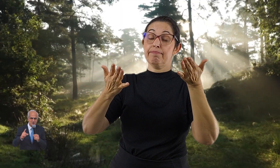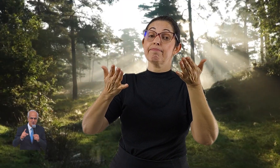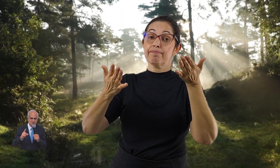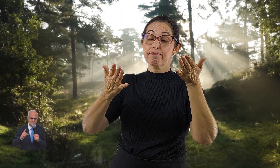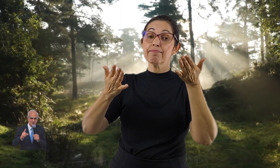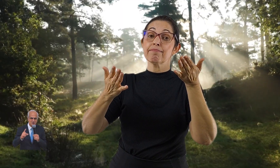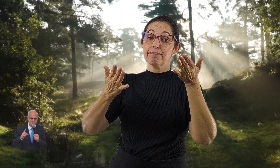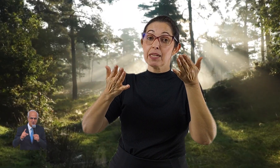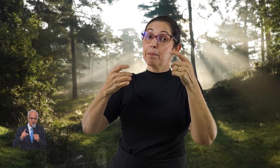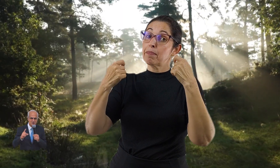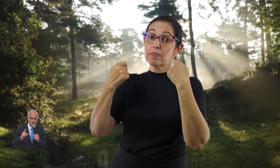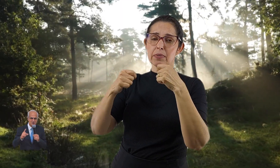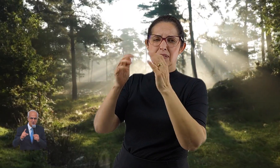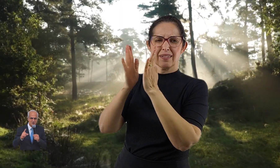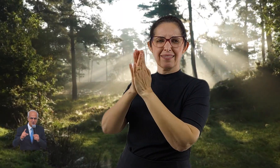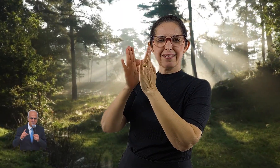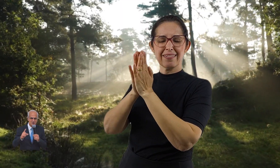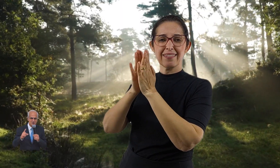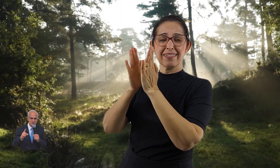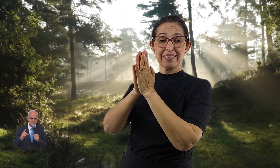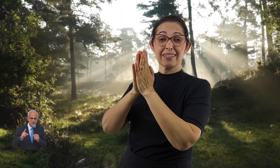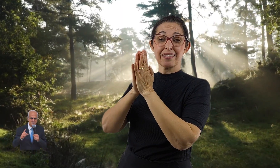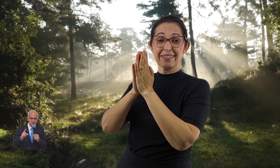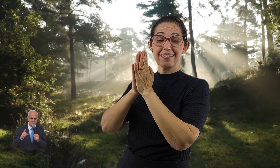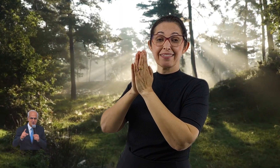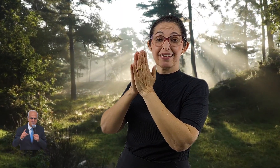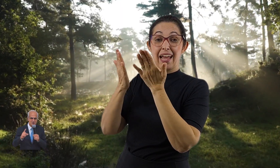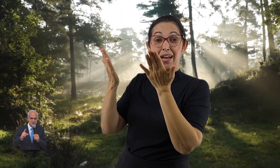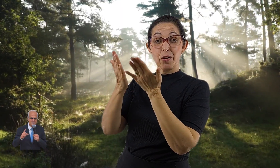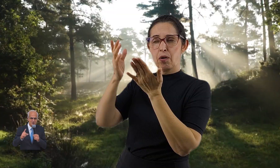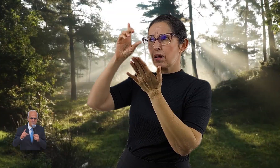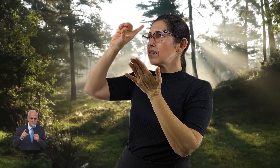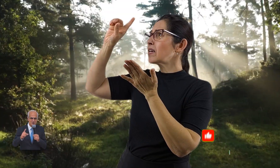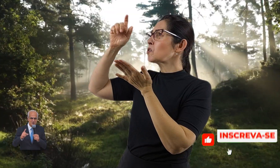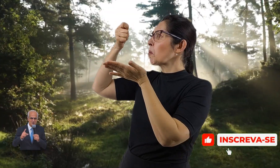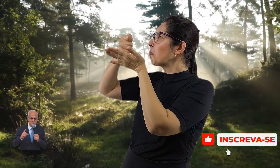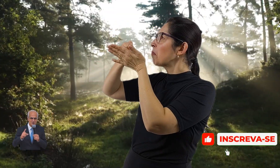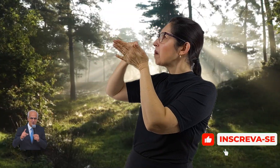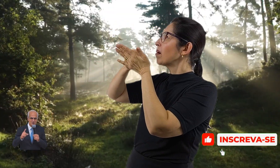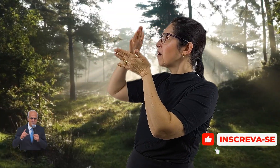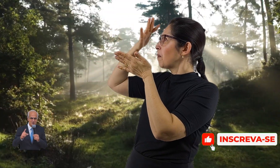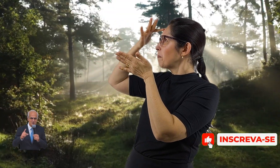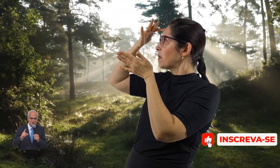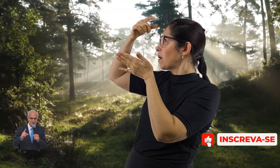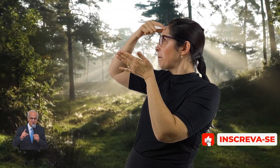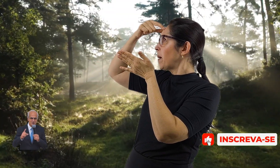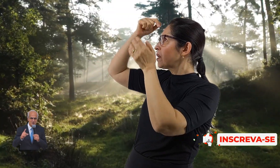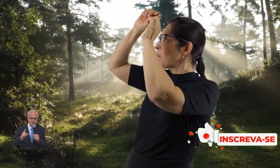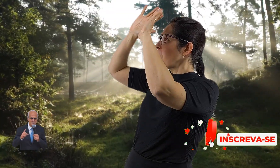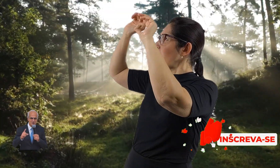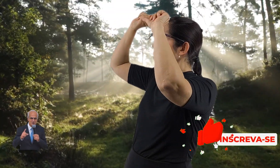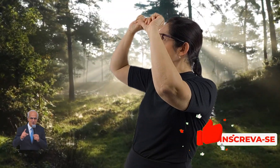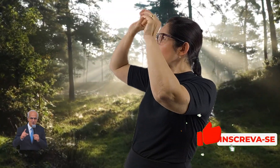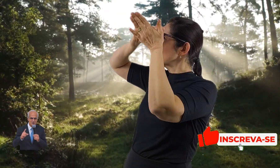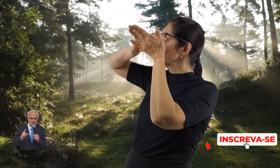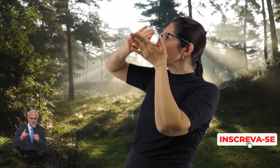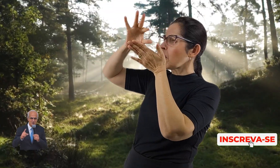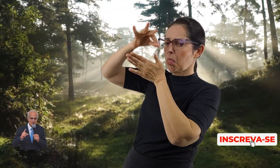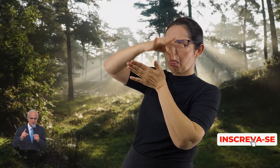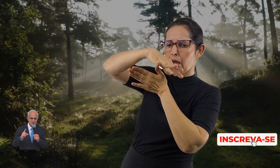Lutando contra a mente, fazendo prevalecer a vontade de Deus. Limpa, Senhor, purifica. Você é servo de